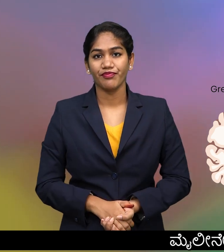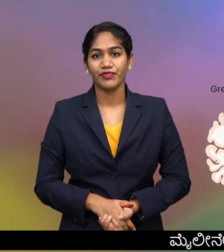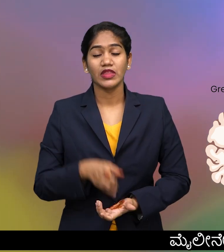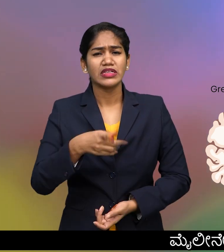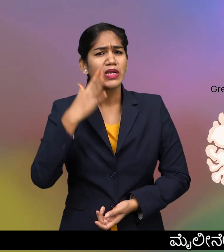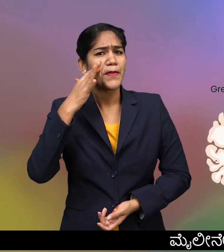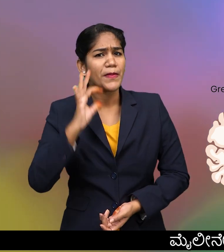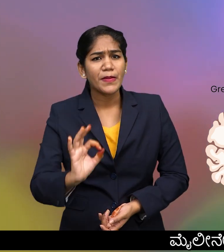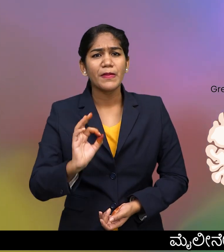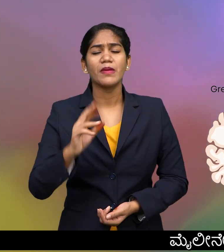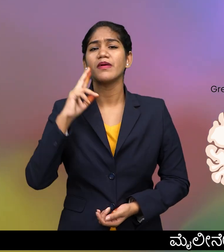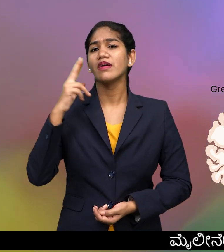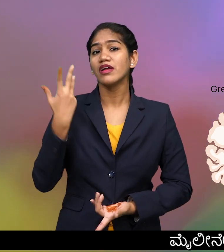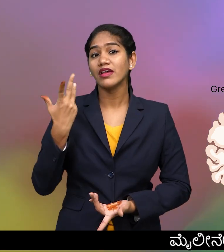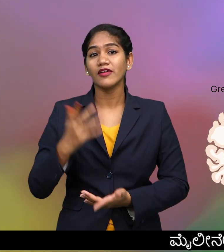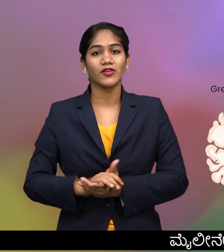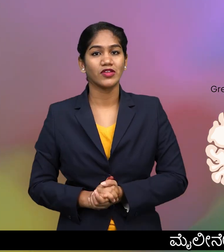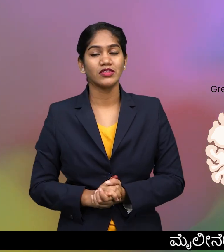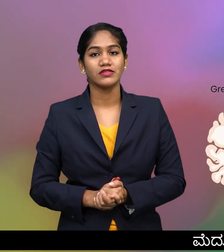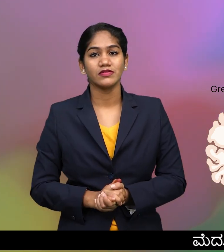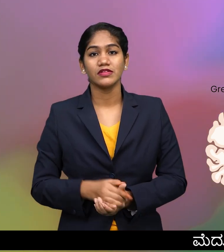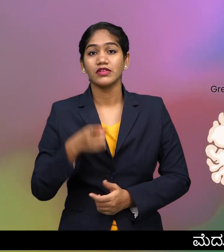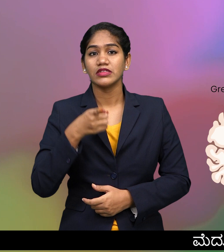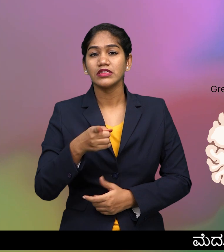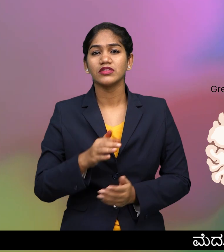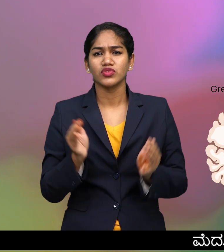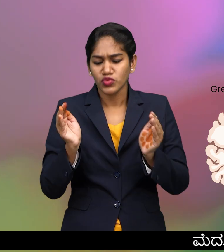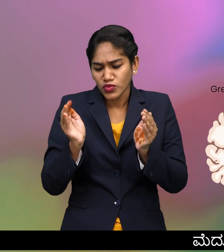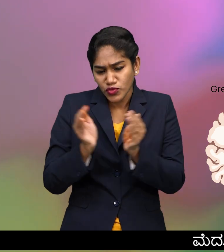ಮೈಲಿನೇಟೆಡ್ ಆಕ್ಸನ್ಗಳು ಮೆದುಳನ್ನು ಬಿಡುವ